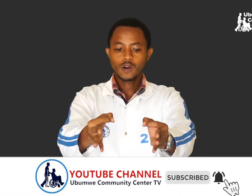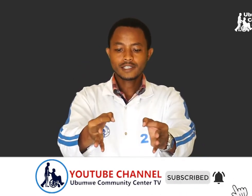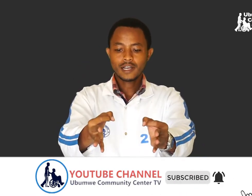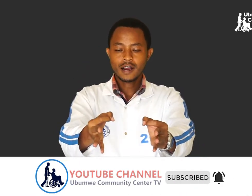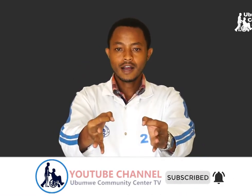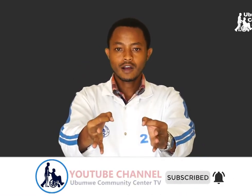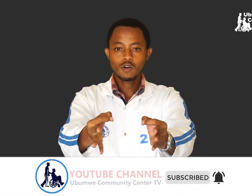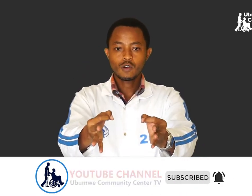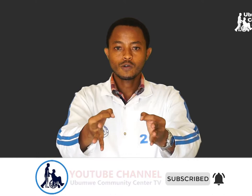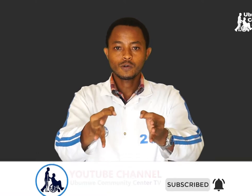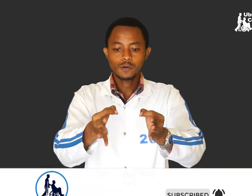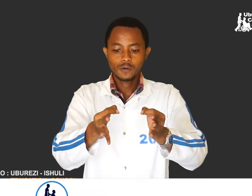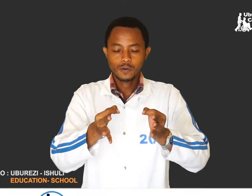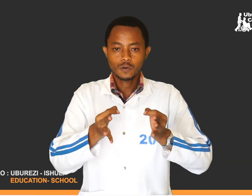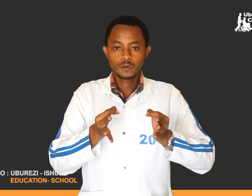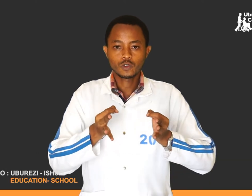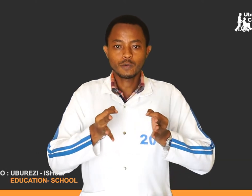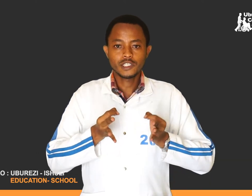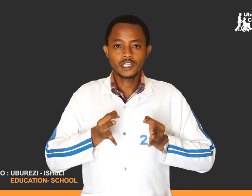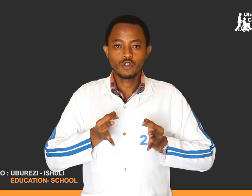ugasa nkaho usubiza inyuma.